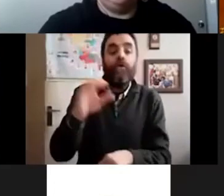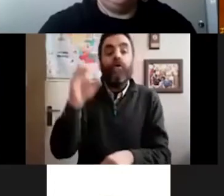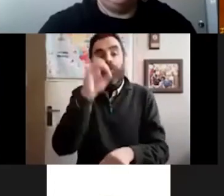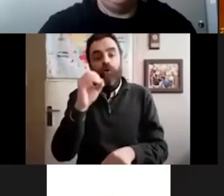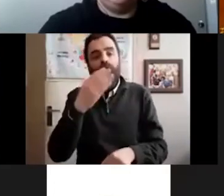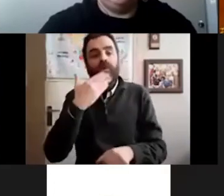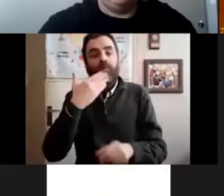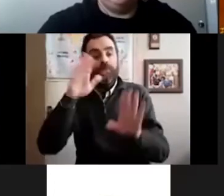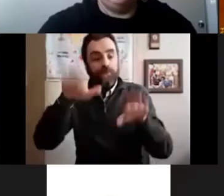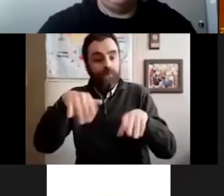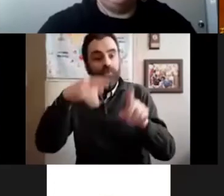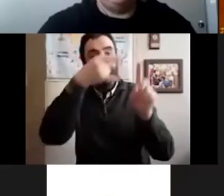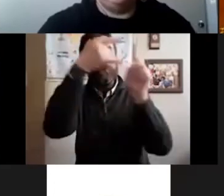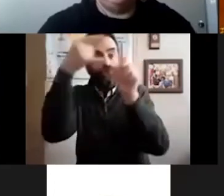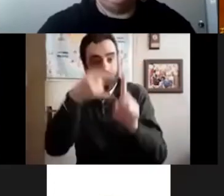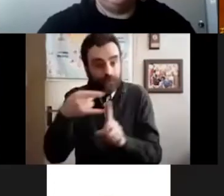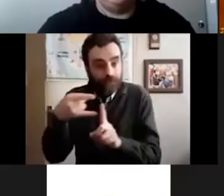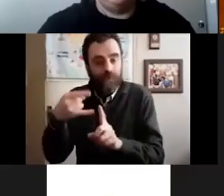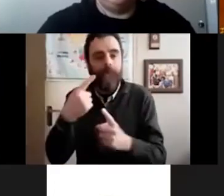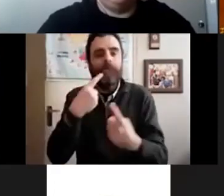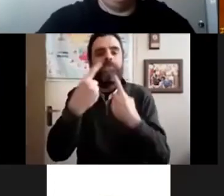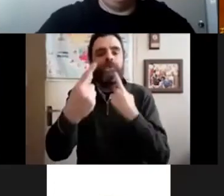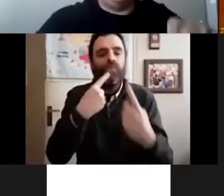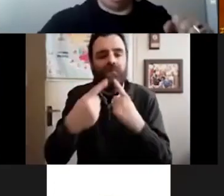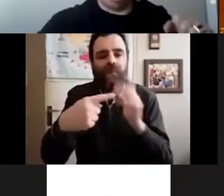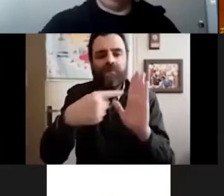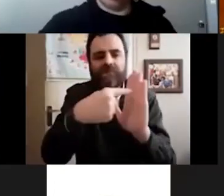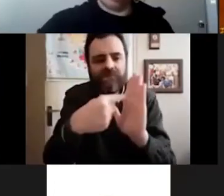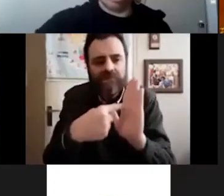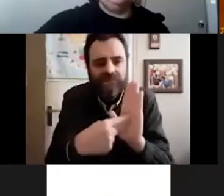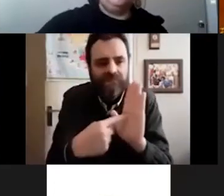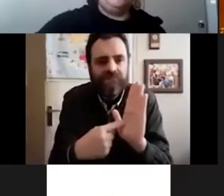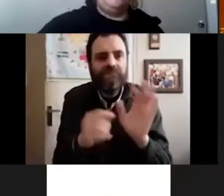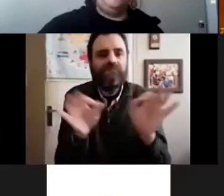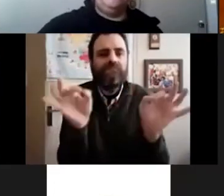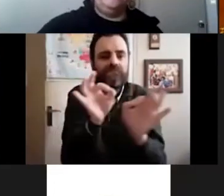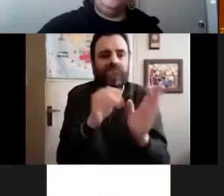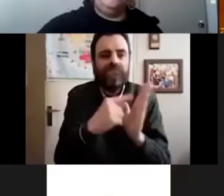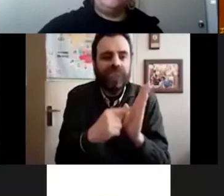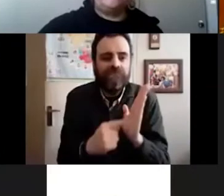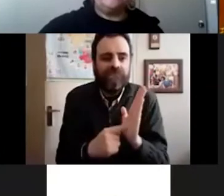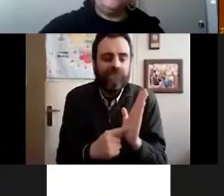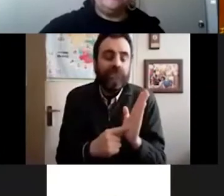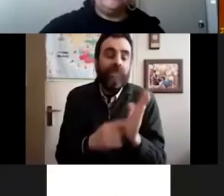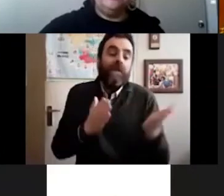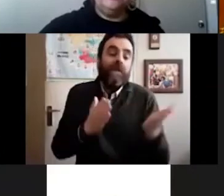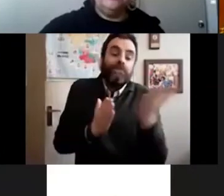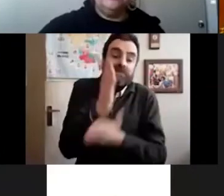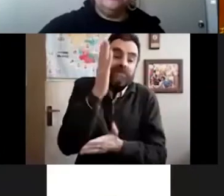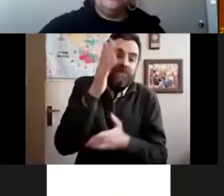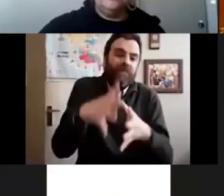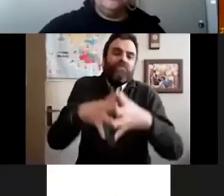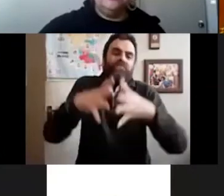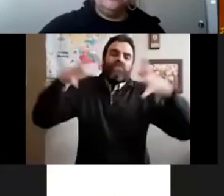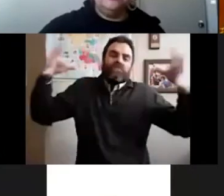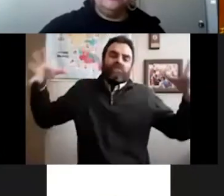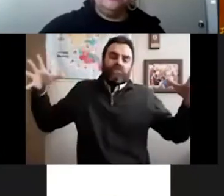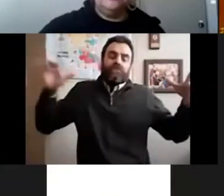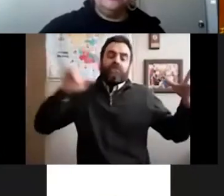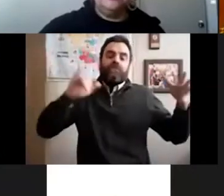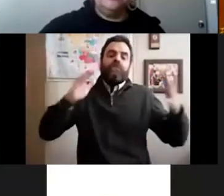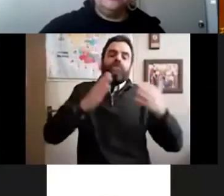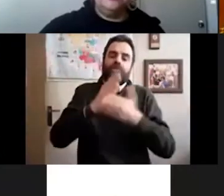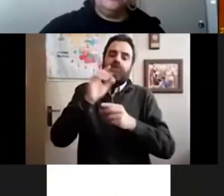hacen también videos y los envían, o por la misma vía de Zoom se hacen preguntas al respecto de la guía y el profesor va